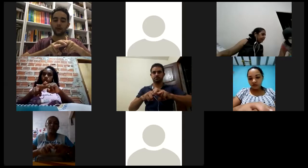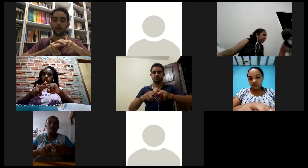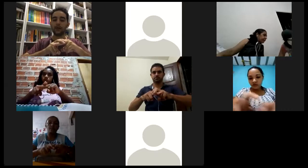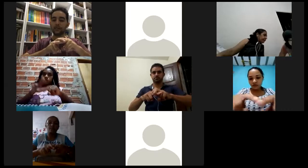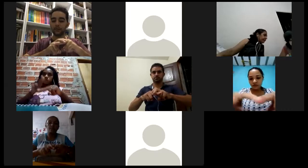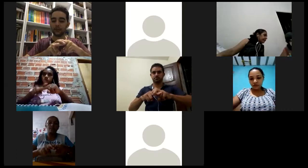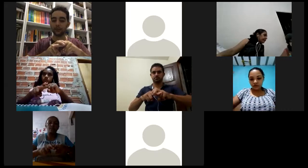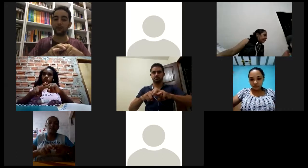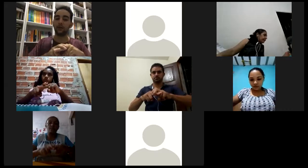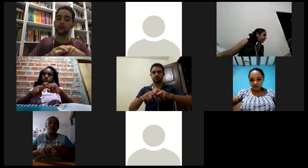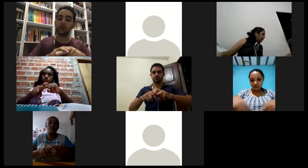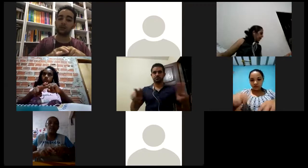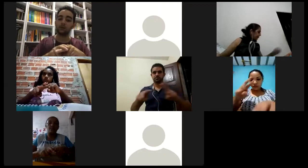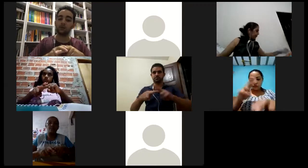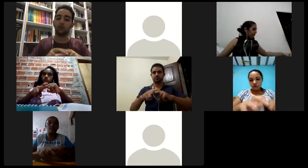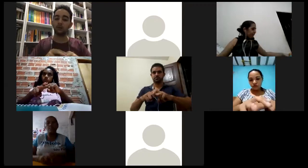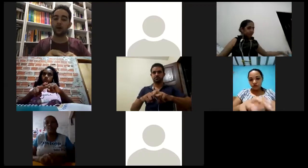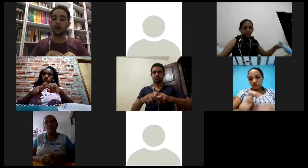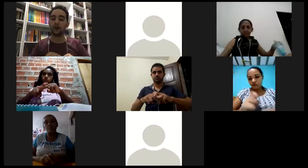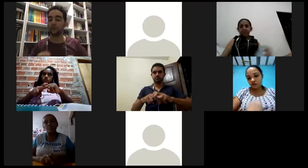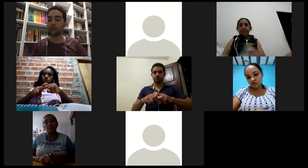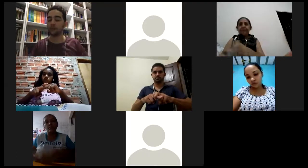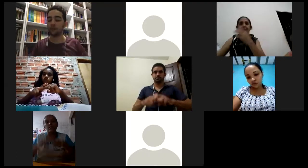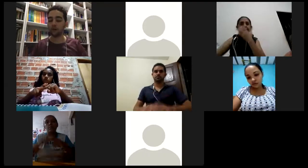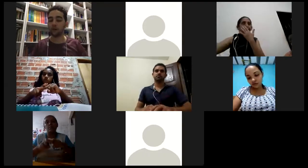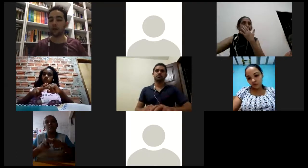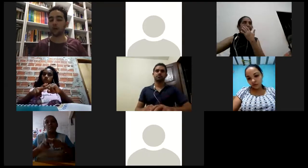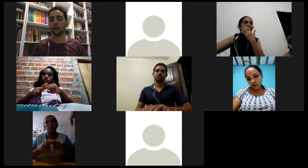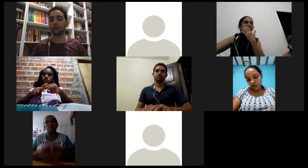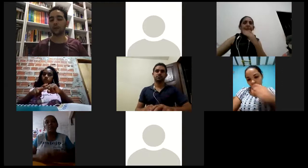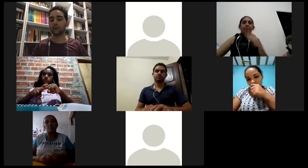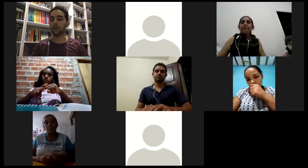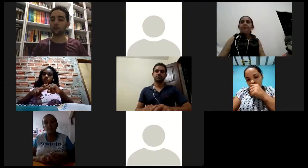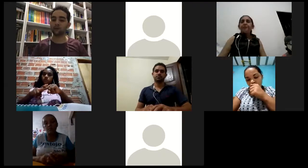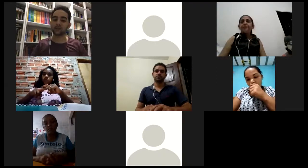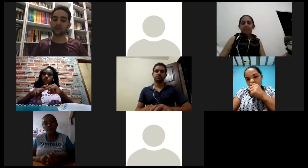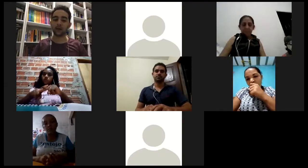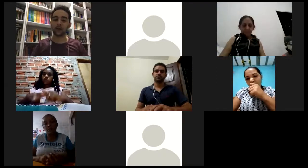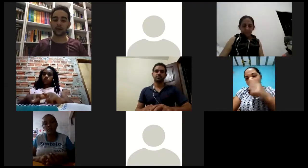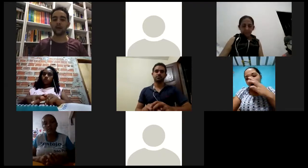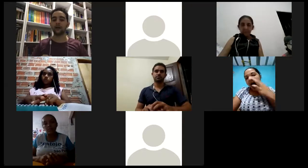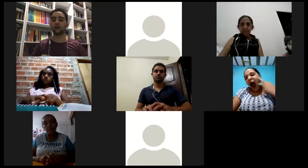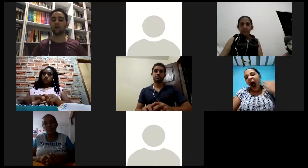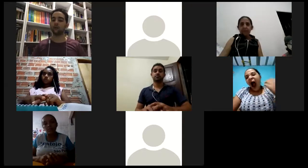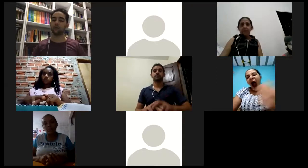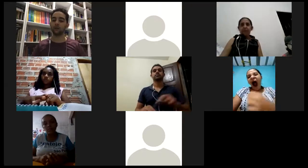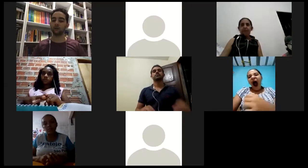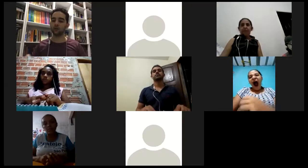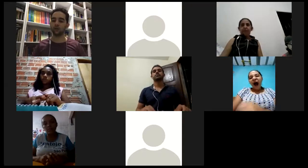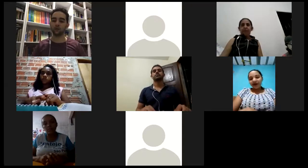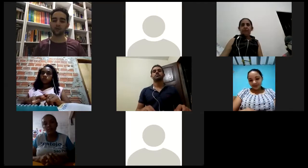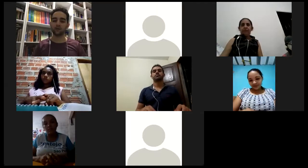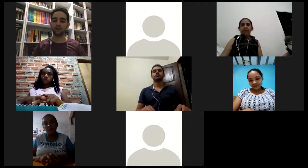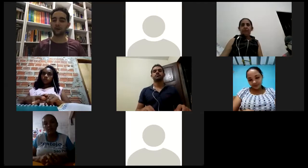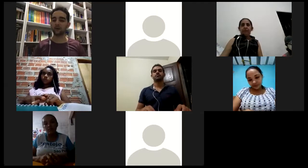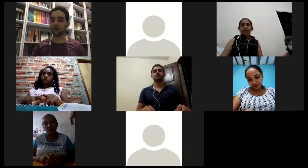Então, esse daqui também é um sinal de repreensão quando é para mandar o aluno sentar. Então, porque eu já estou dizendo